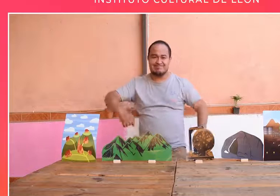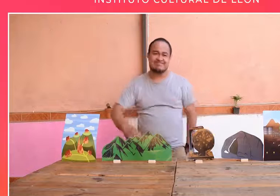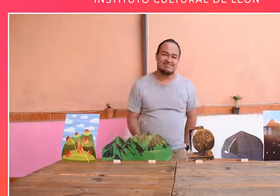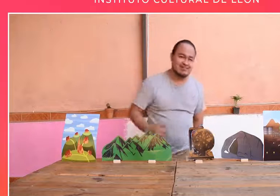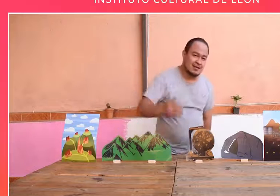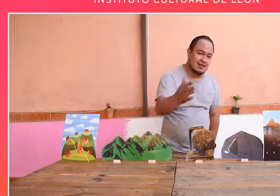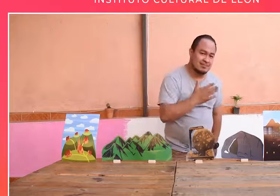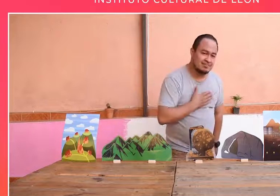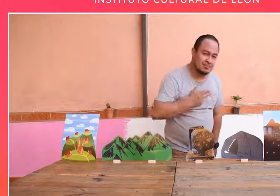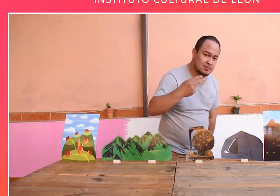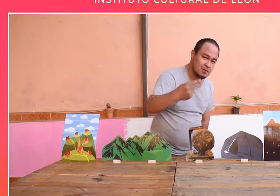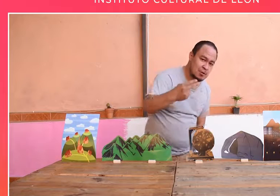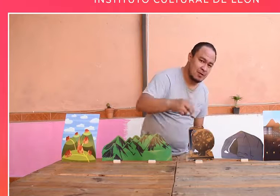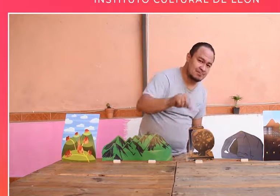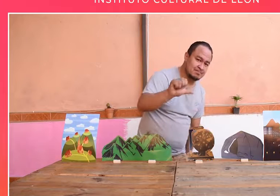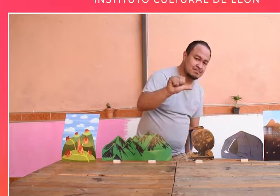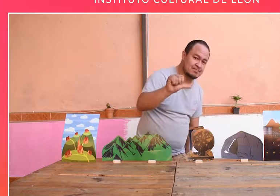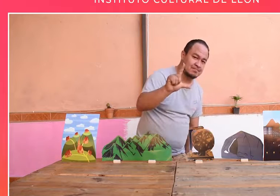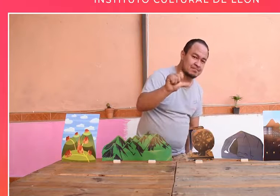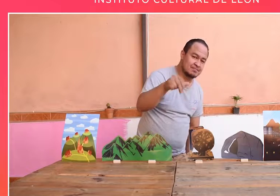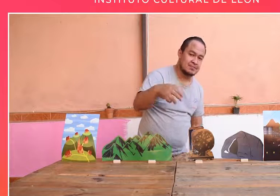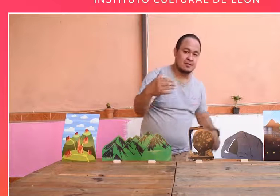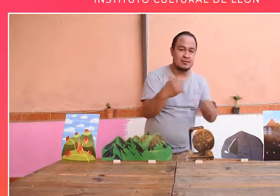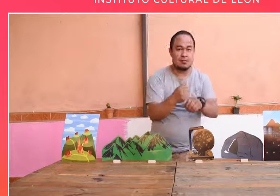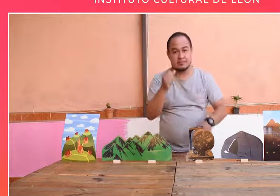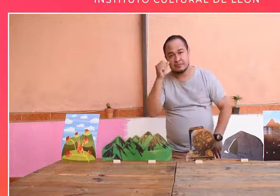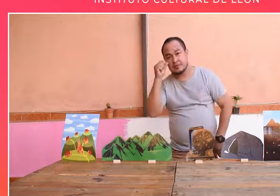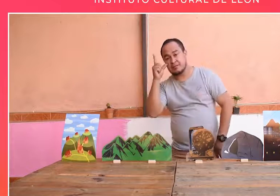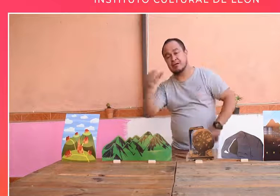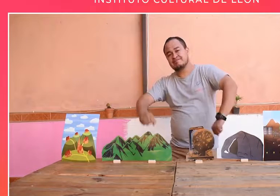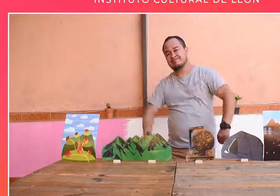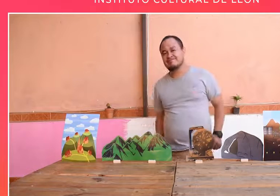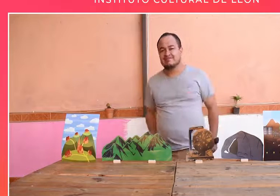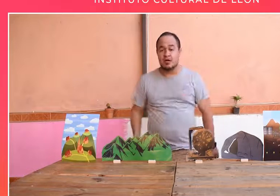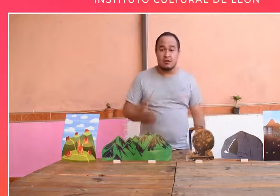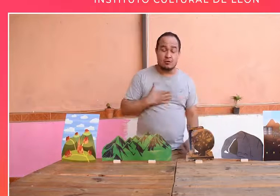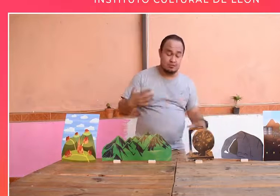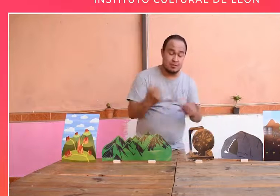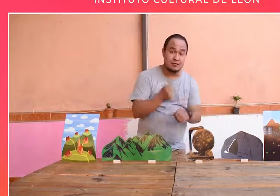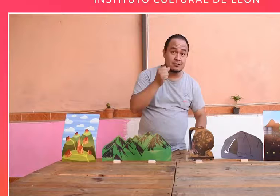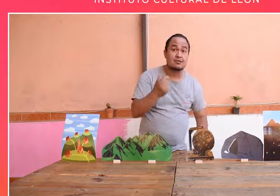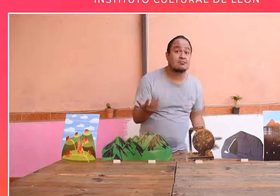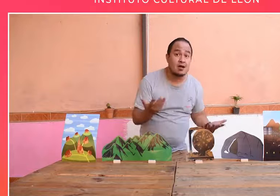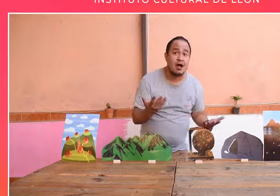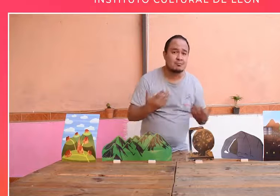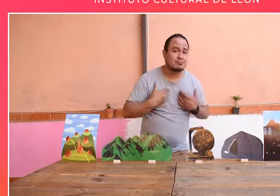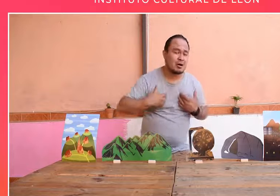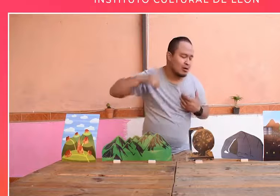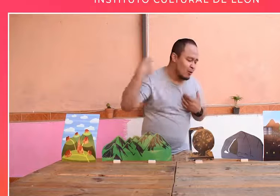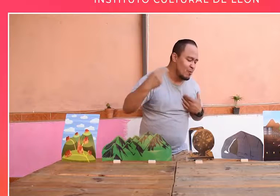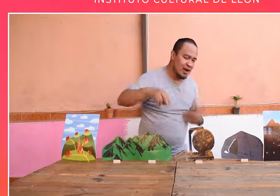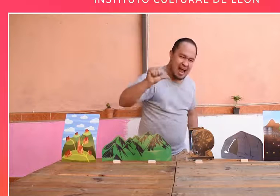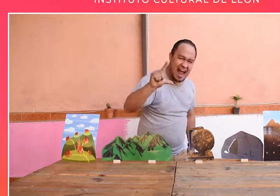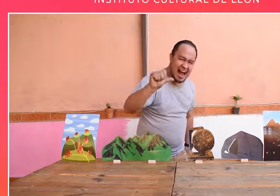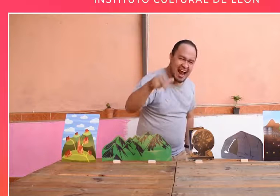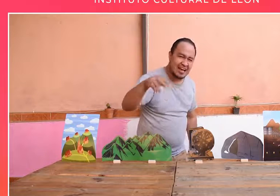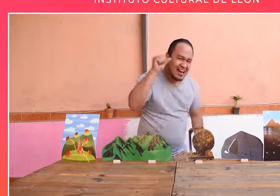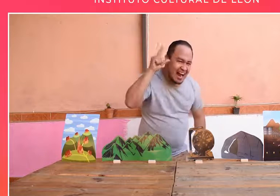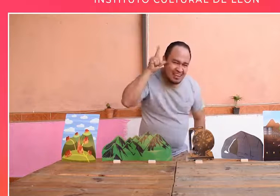Hola, yo soy Alan y esta es mi seña. Y quiero compartirles que